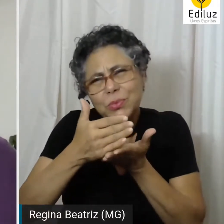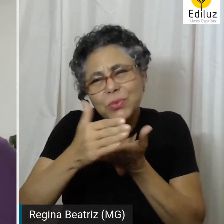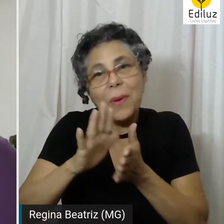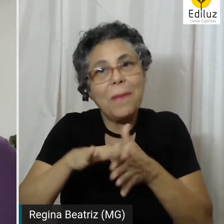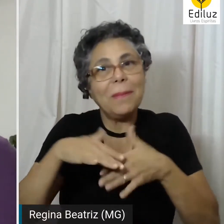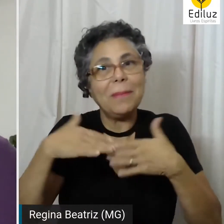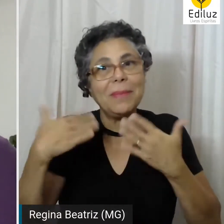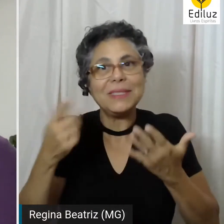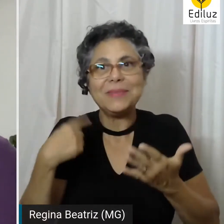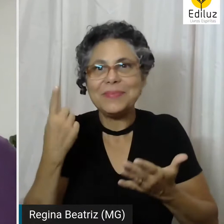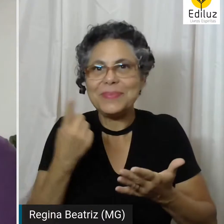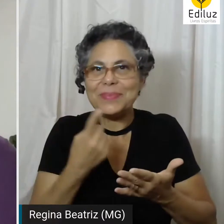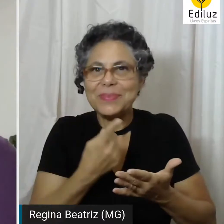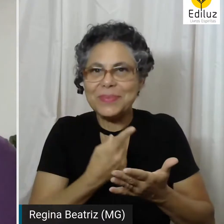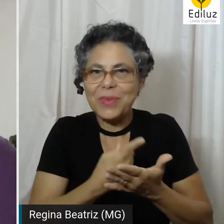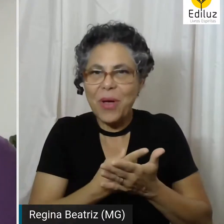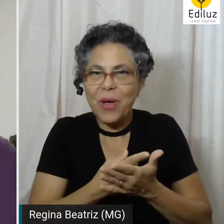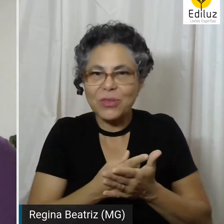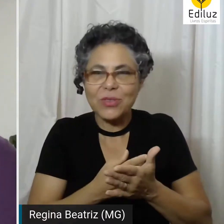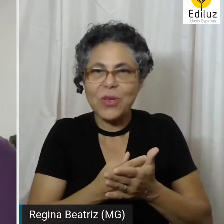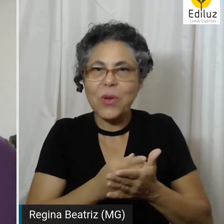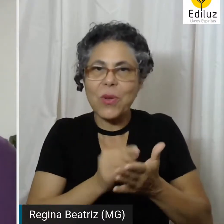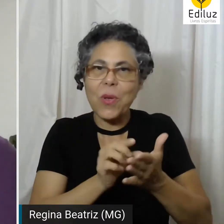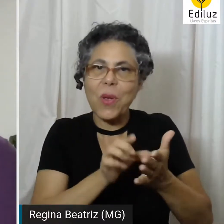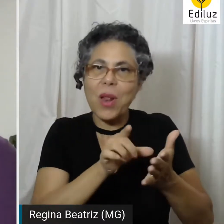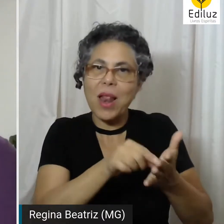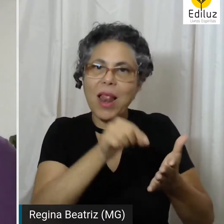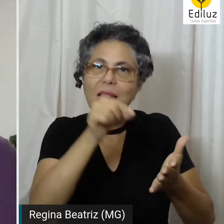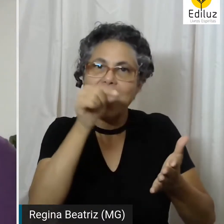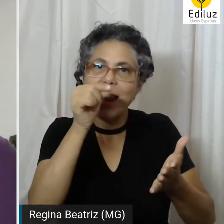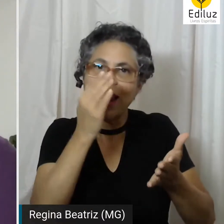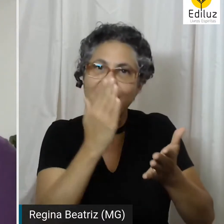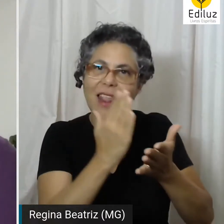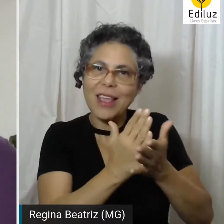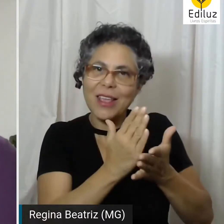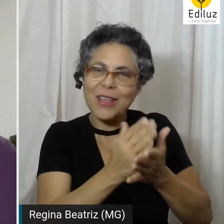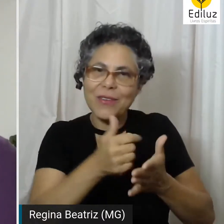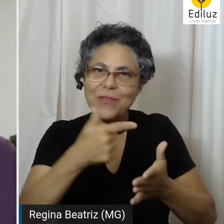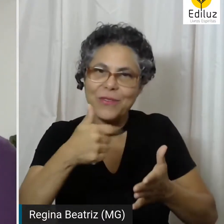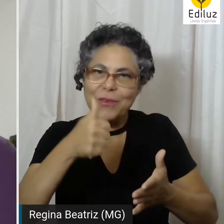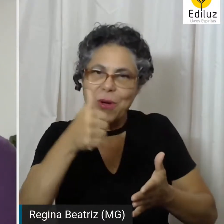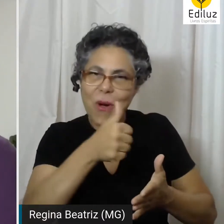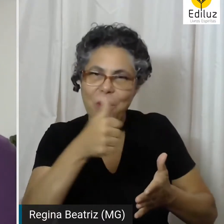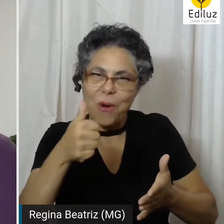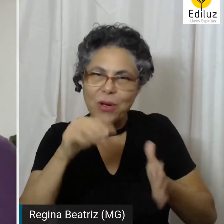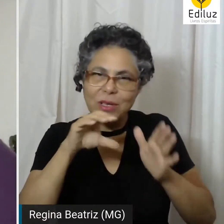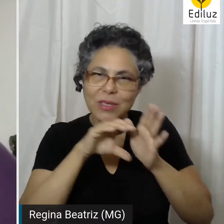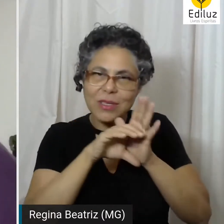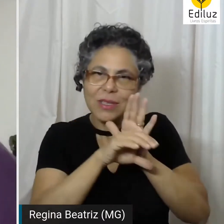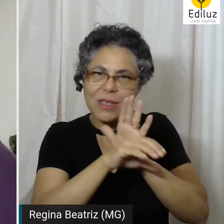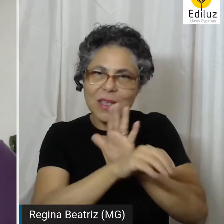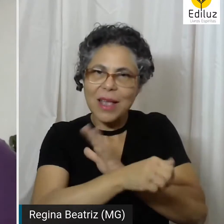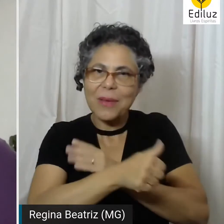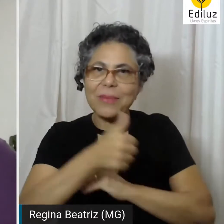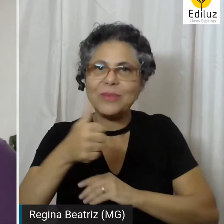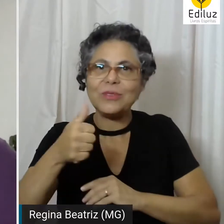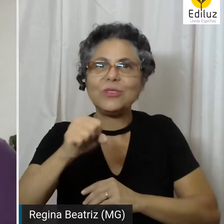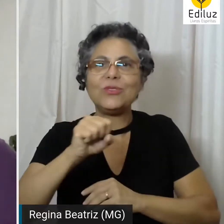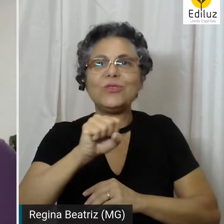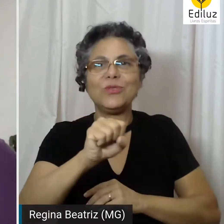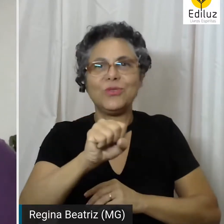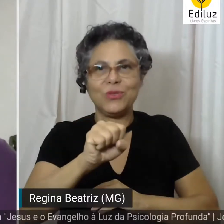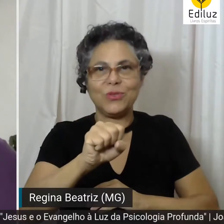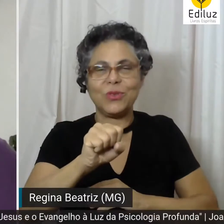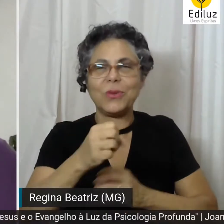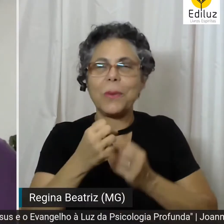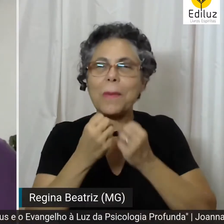estamos no volume 11, no capítulo 18, A Beneficência.